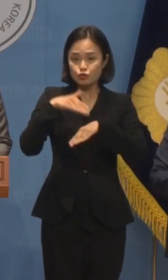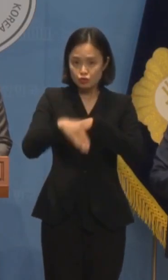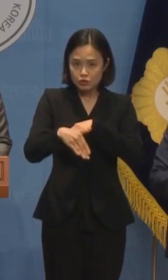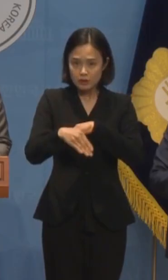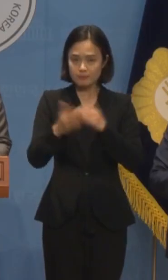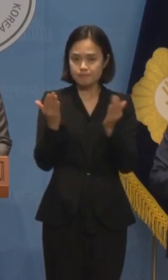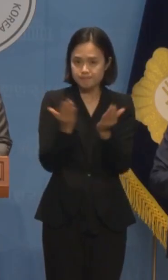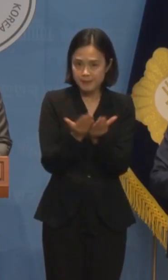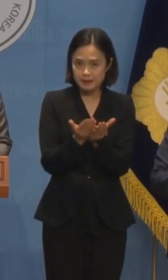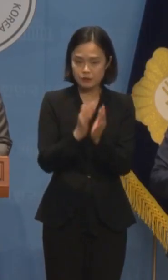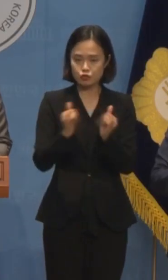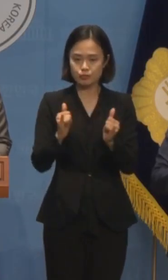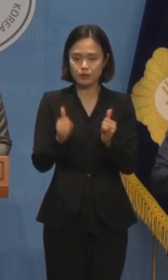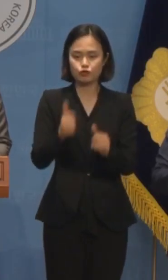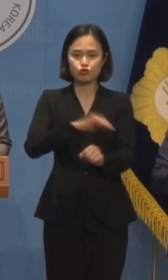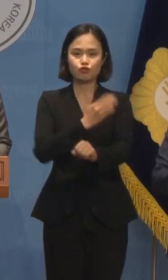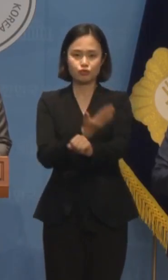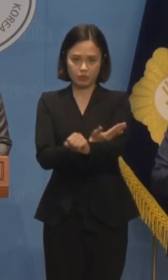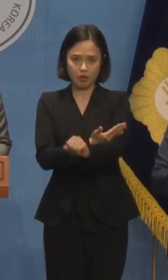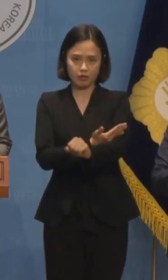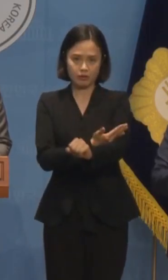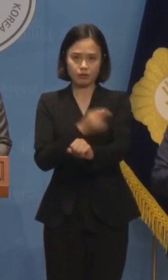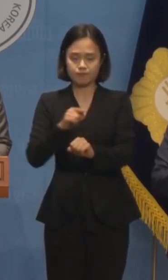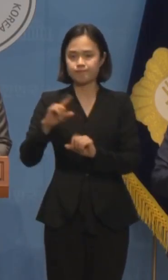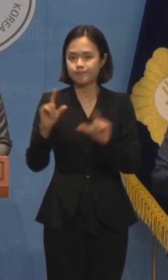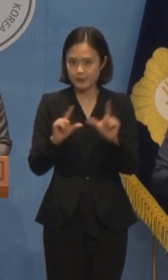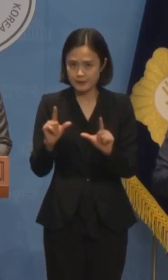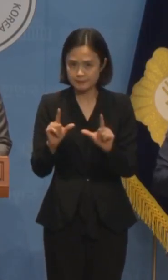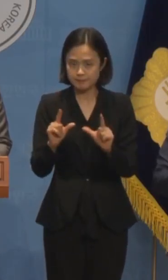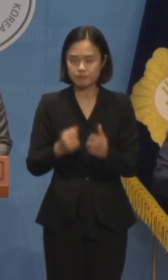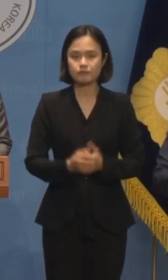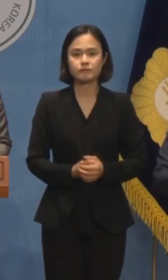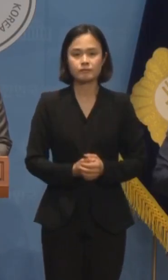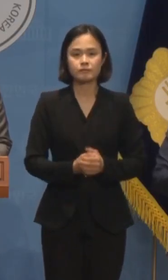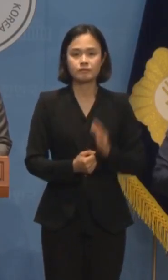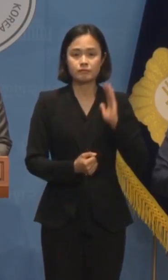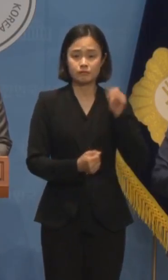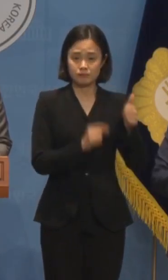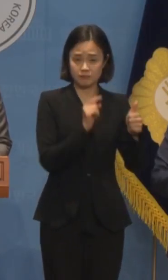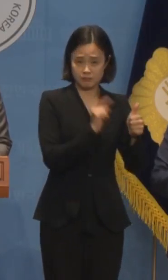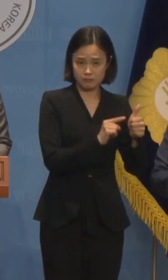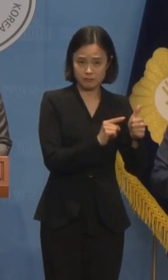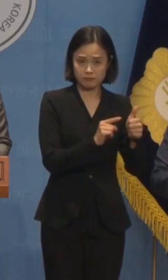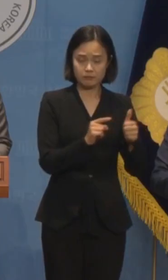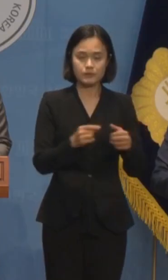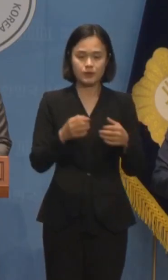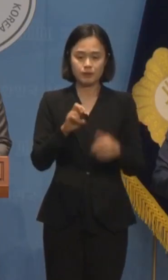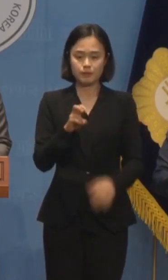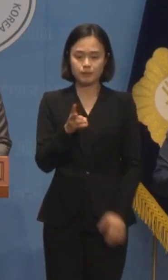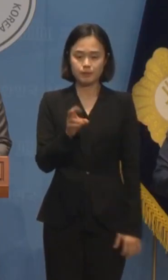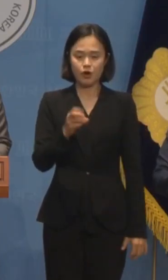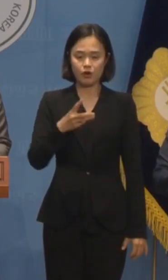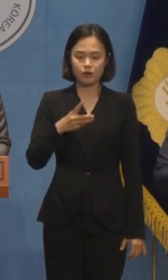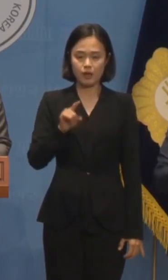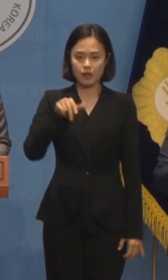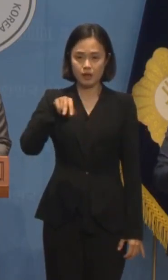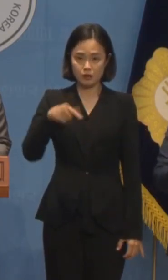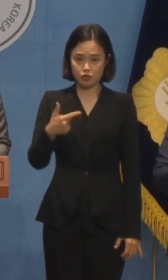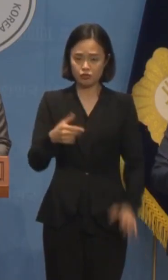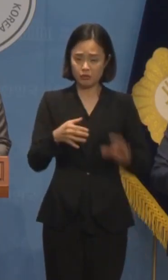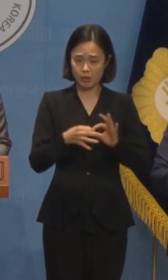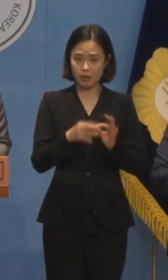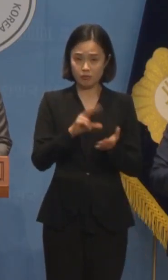실현입니다. 계속되는 김건희, 명태균 게이트 폭로로 윤석열 정권의 추악한 실태를 연일 확인하고